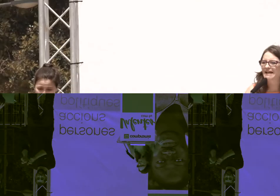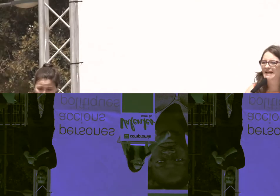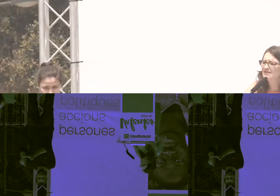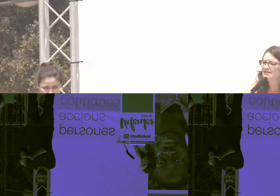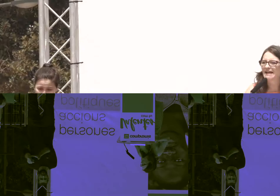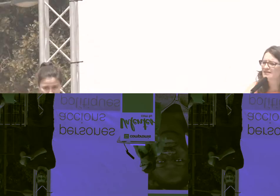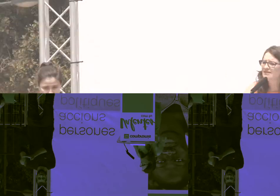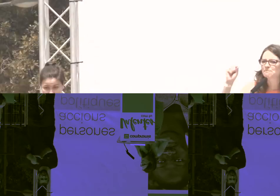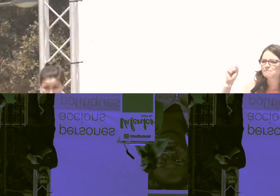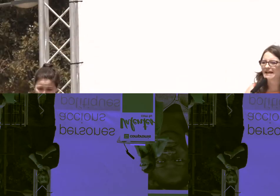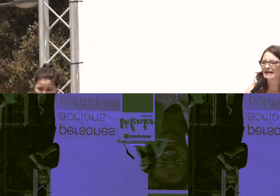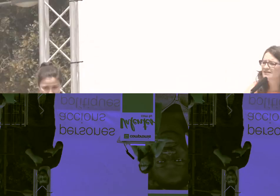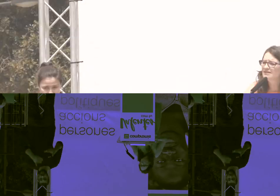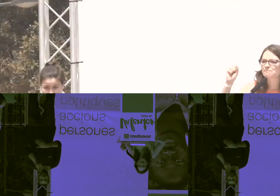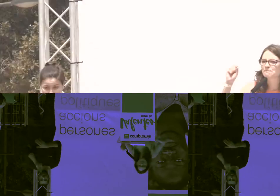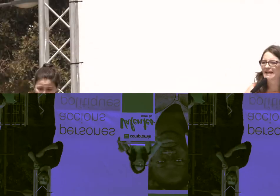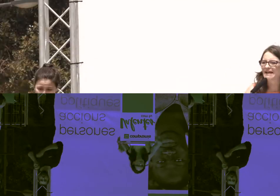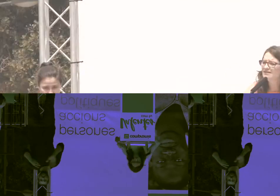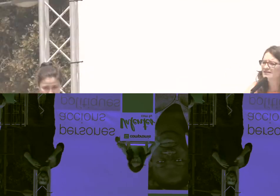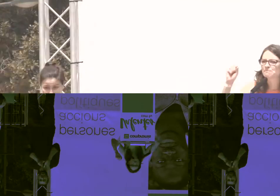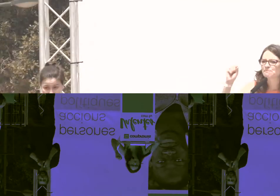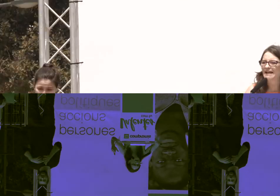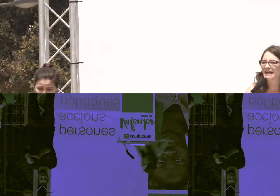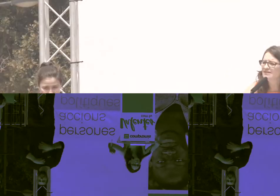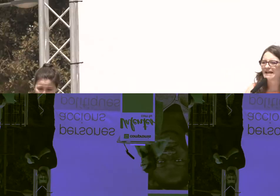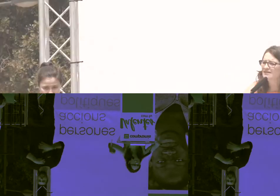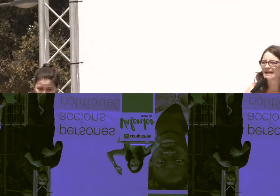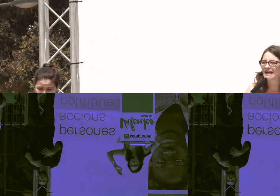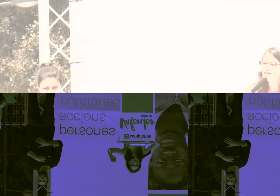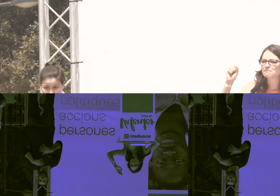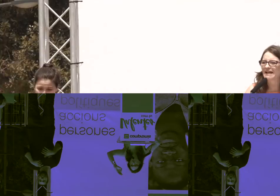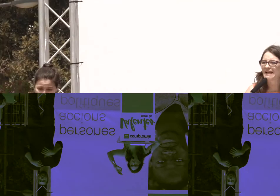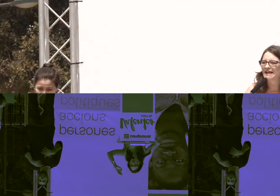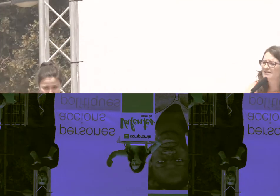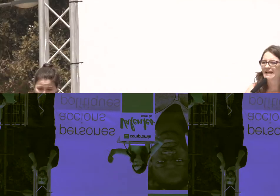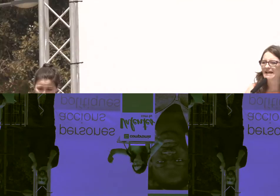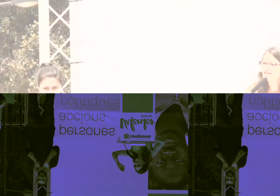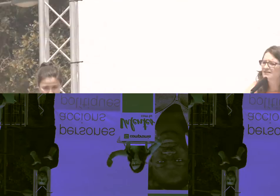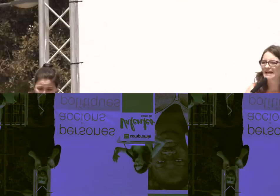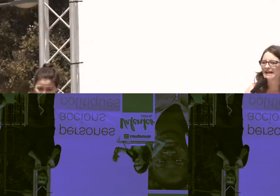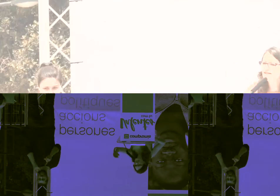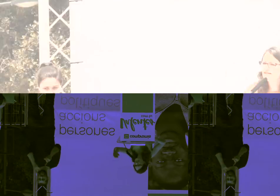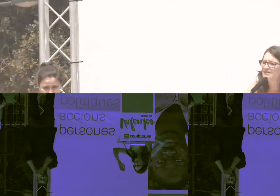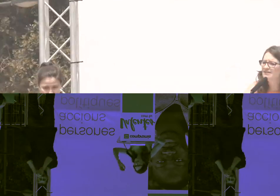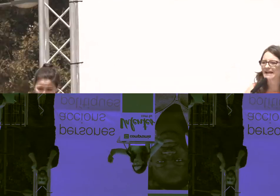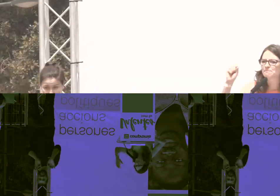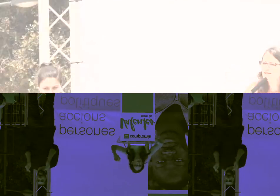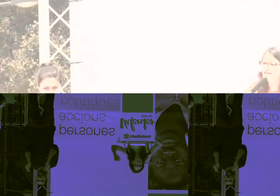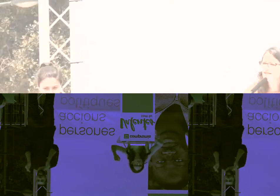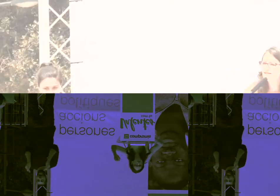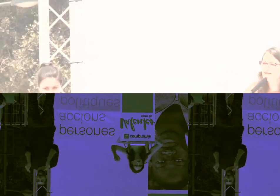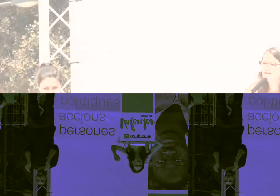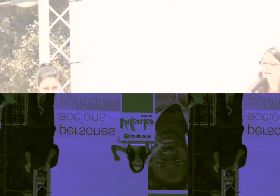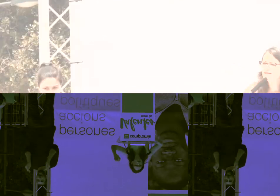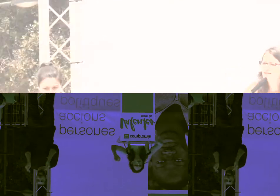en 2017, tenim una llei de funció social de la vivenda que diu una cosa molt clara: la vivenda és un dret i, per tant, tot el món